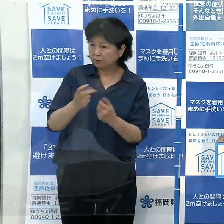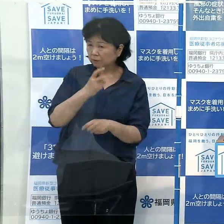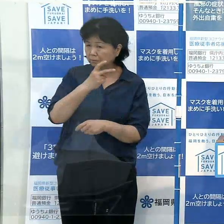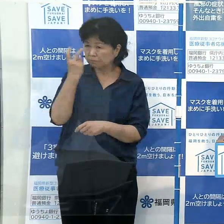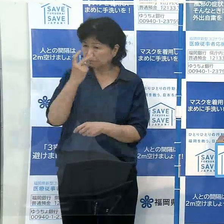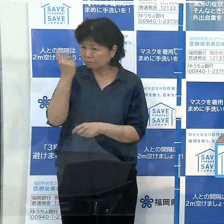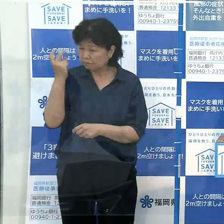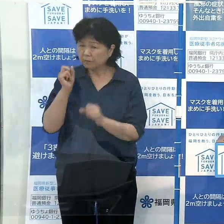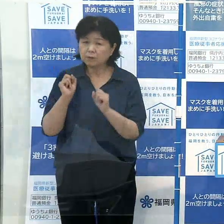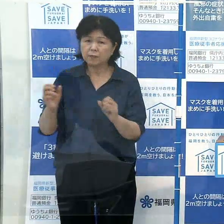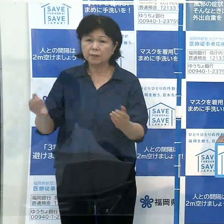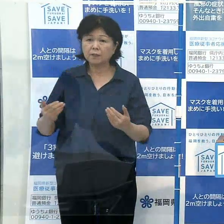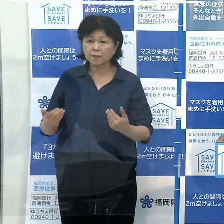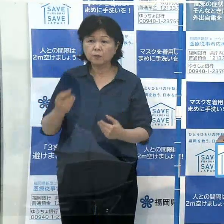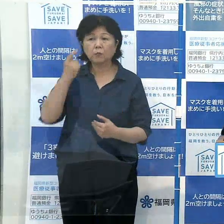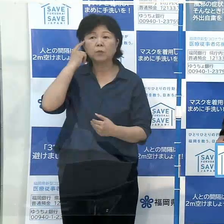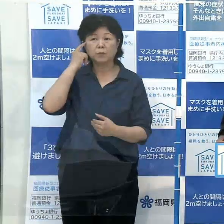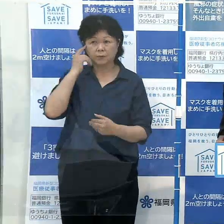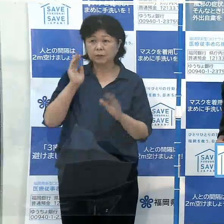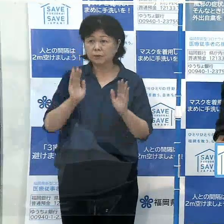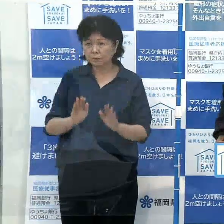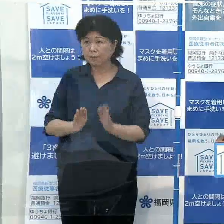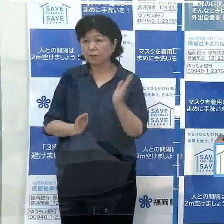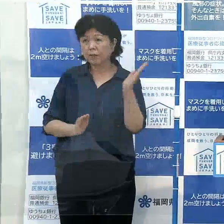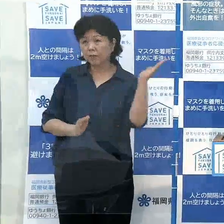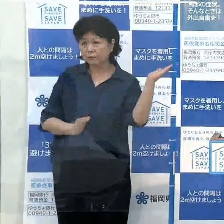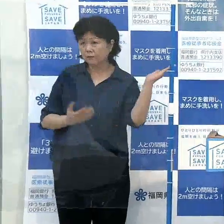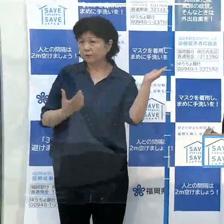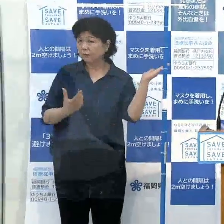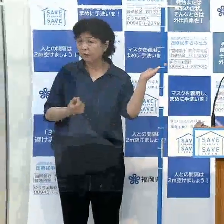きたいと考えております。ここにございますように、